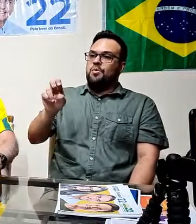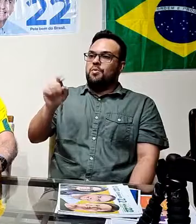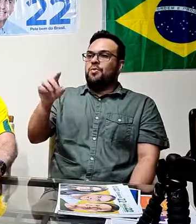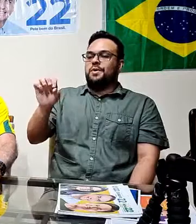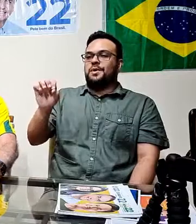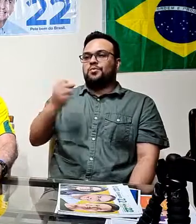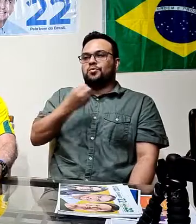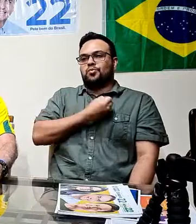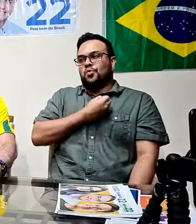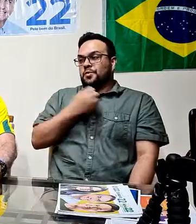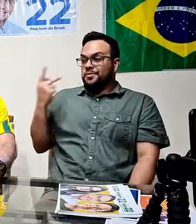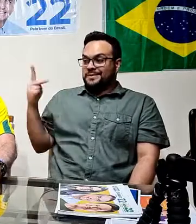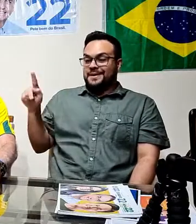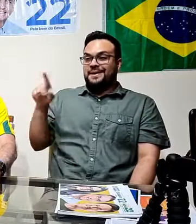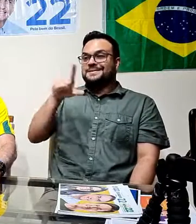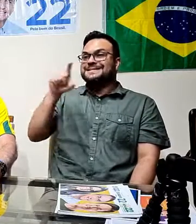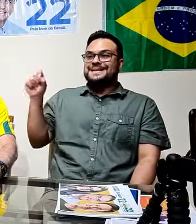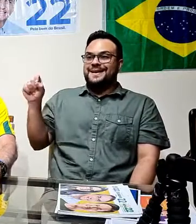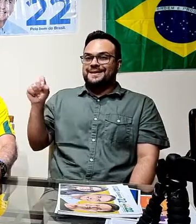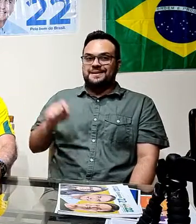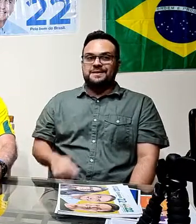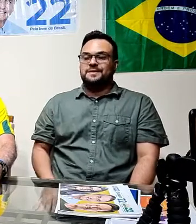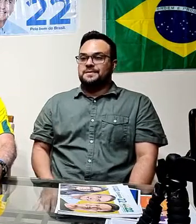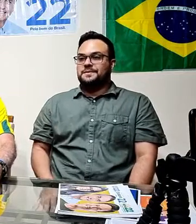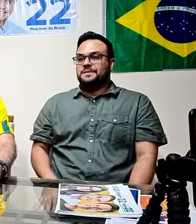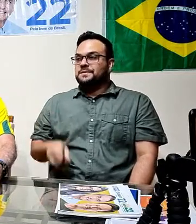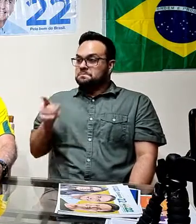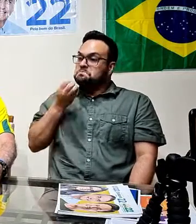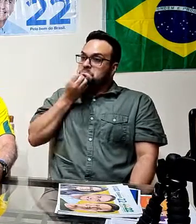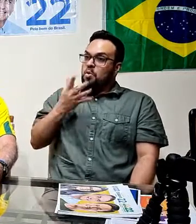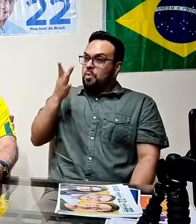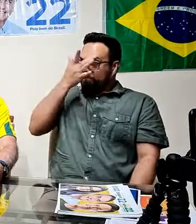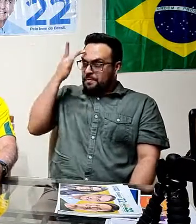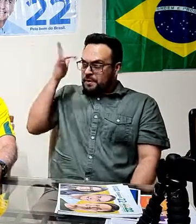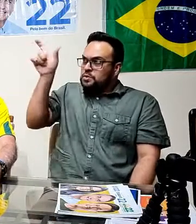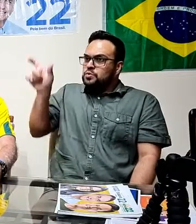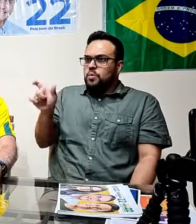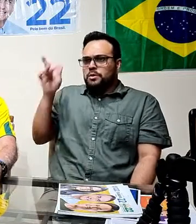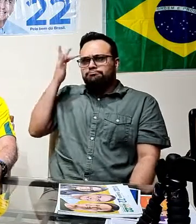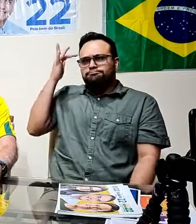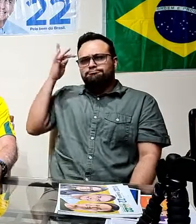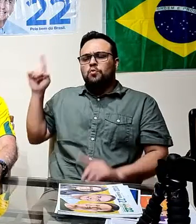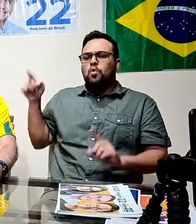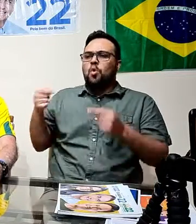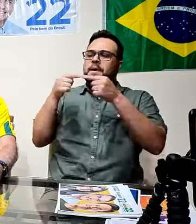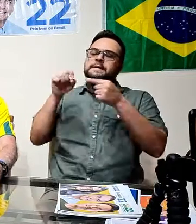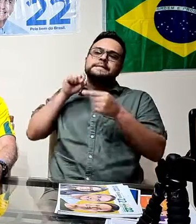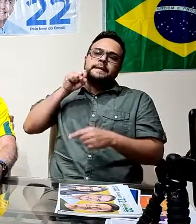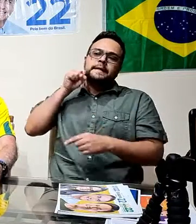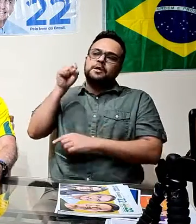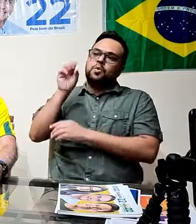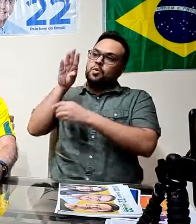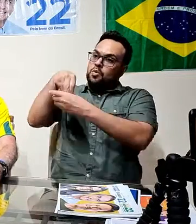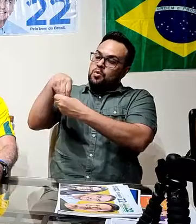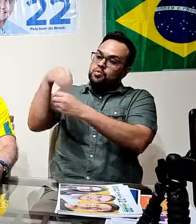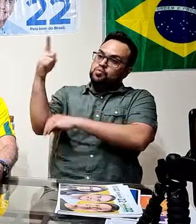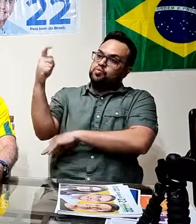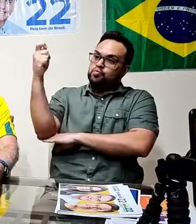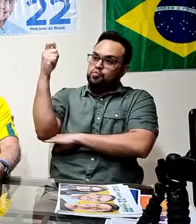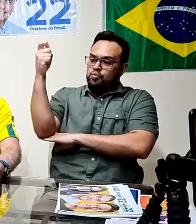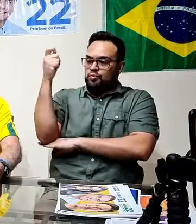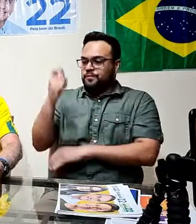Pega uma força para ele aqui, para a gente ter um bom senador, mais um bom senador, né? Pelo Rio Grande do Sul,